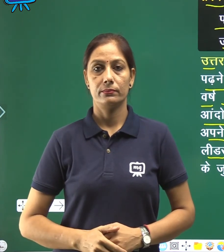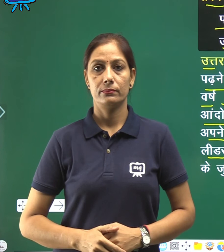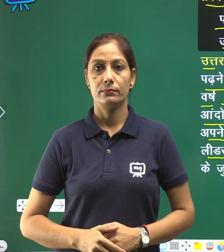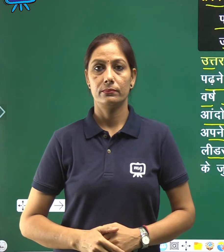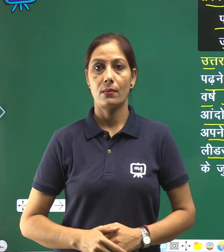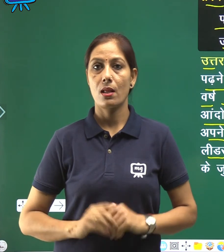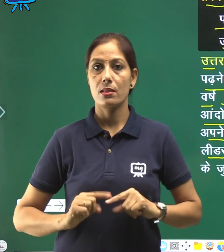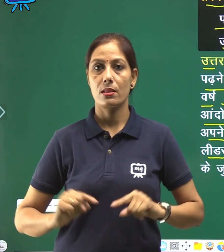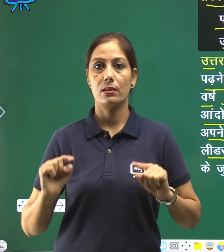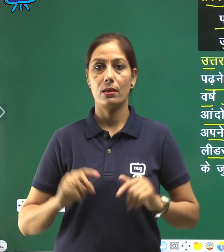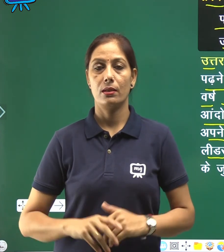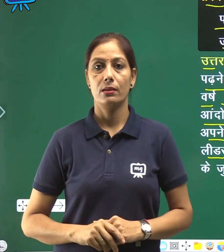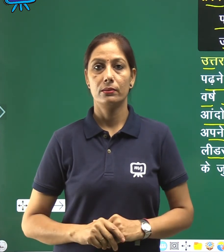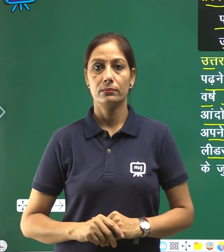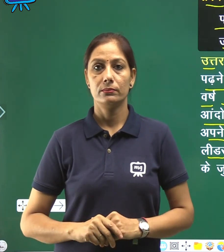तथा